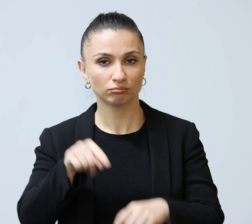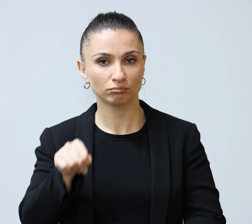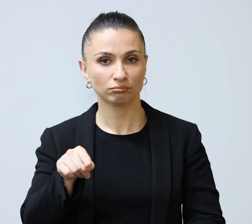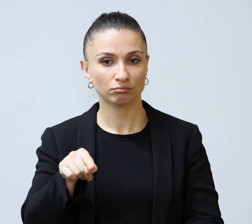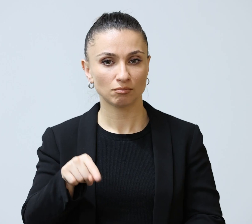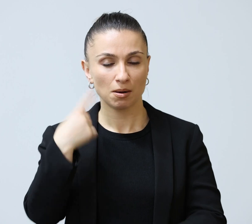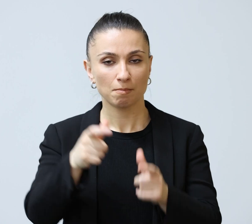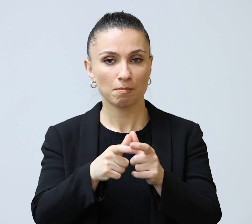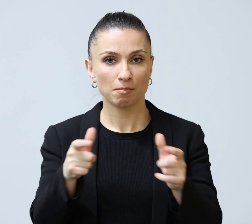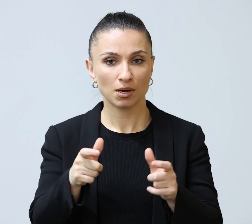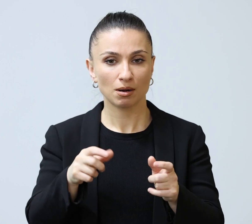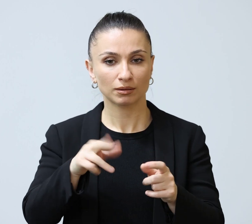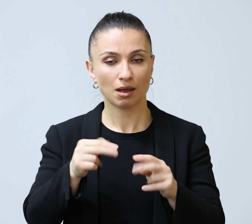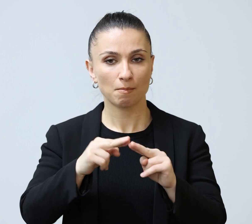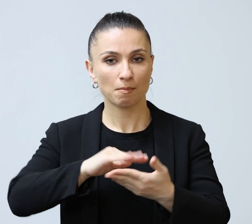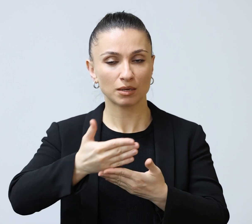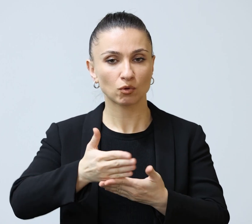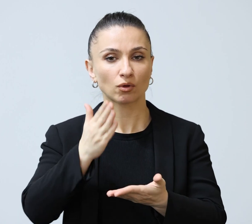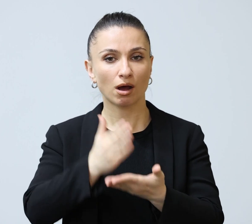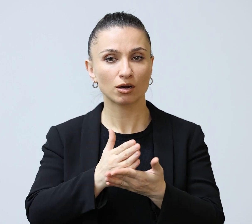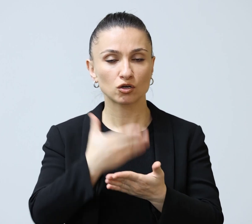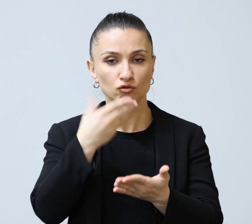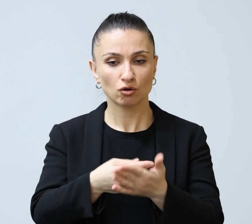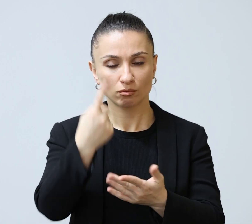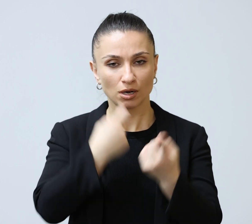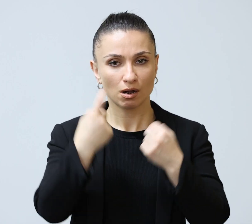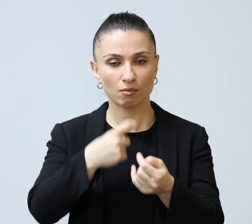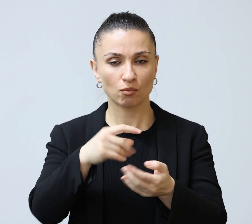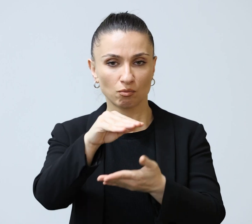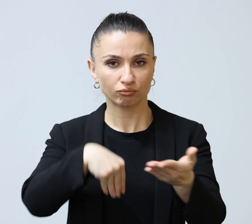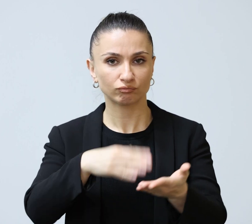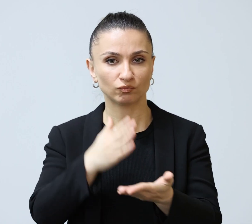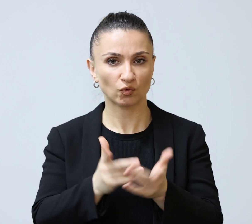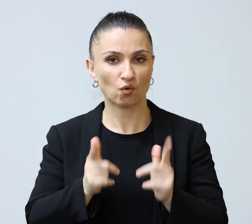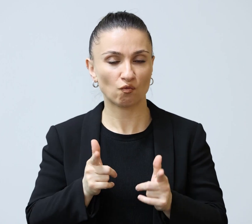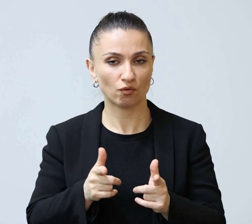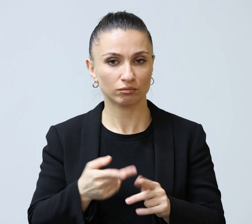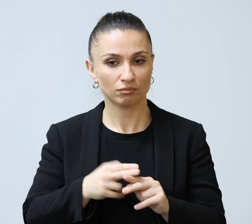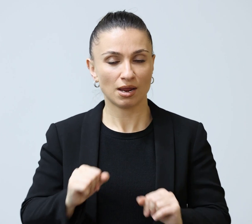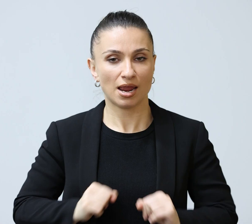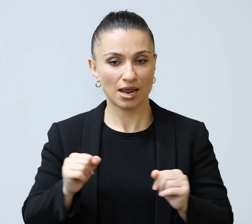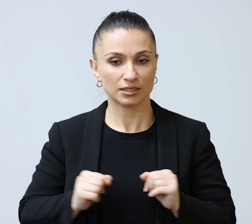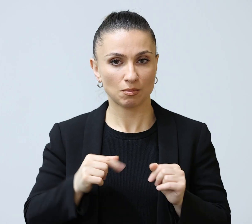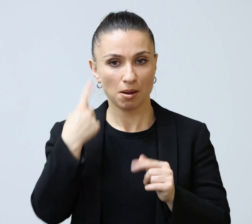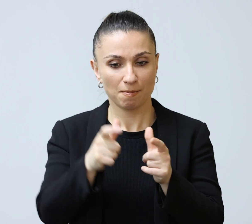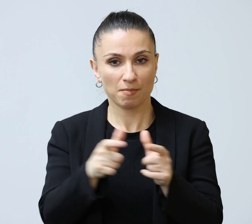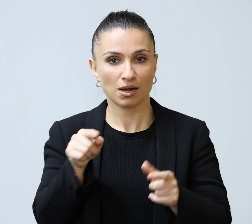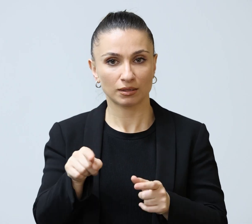գրանցում իրականացնողին և հանձնաժողովի անդամին։ Գնա գրանցում իրականացնողի մոտ։ Նրան փոխանցիր անձը